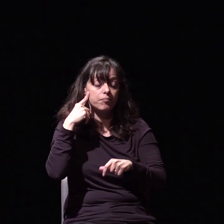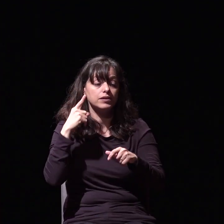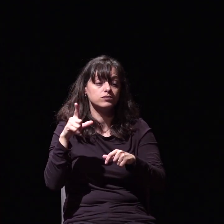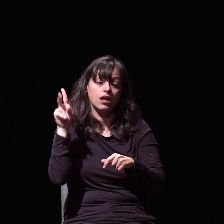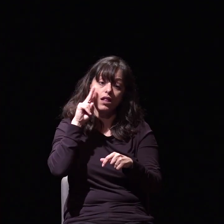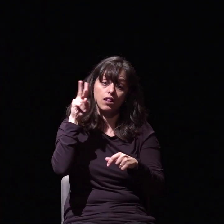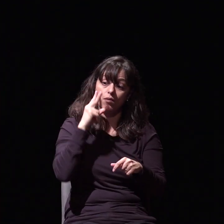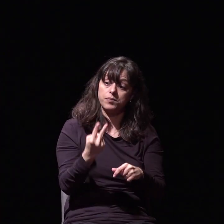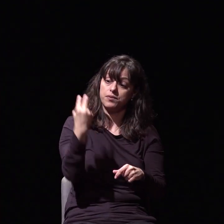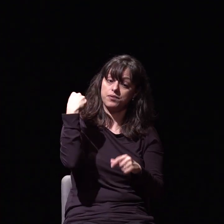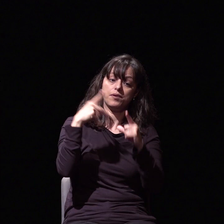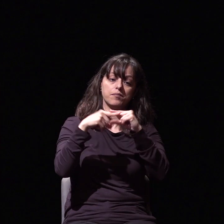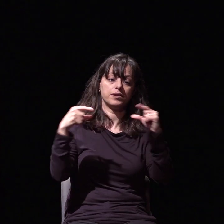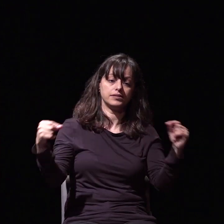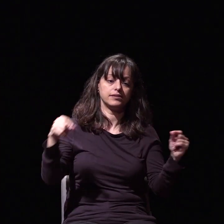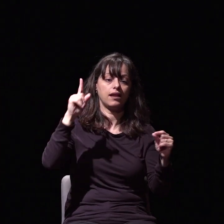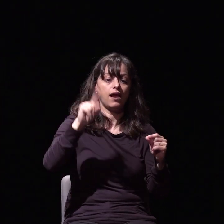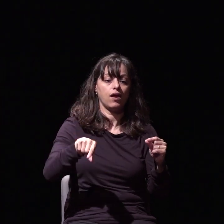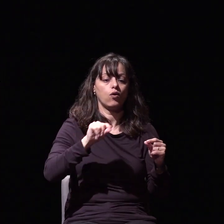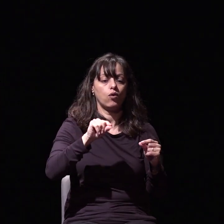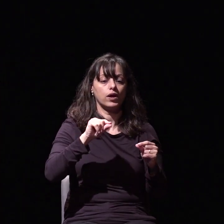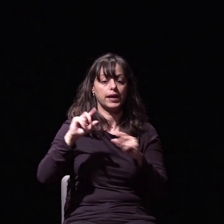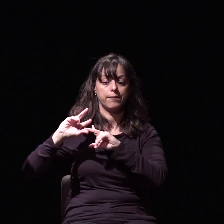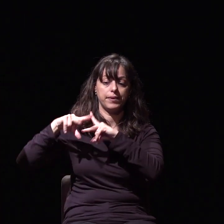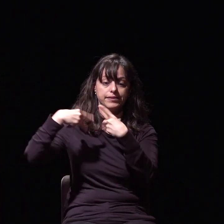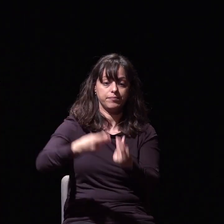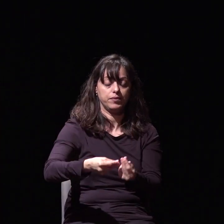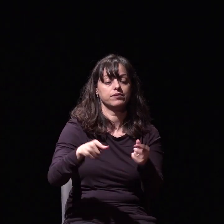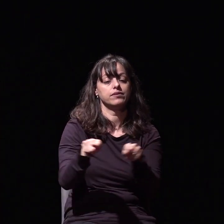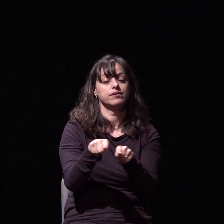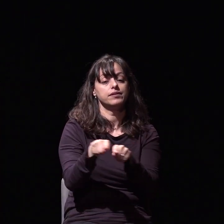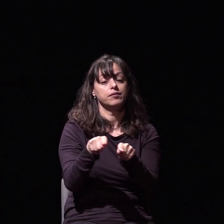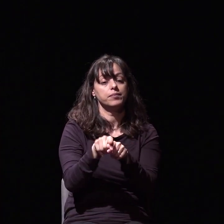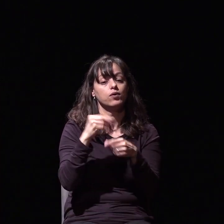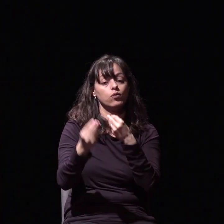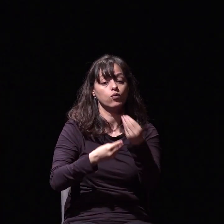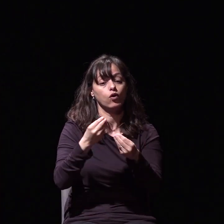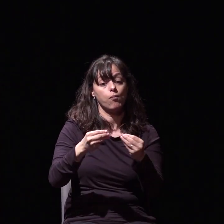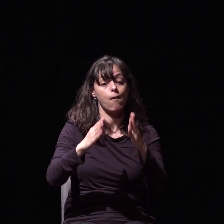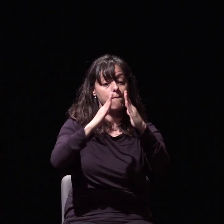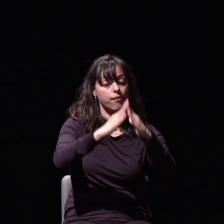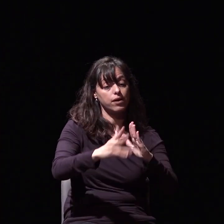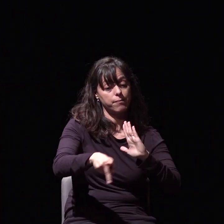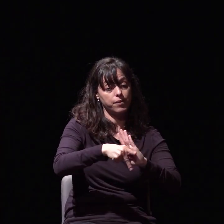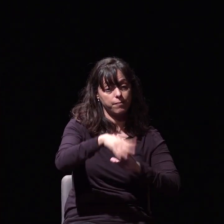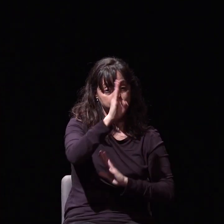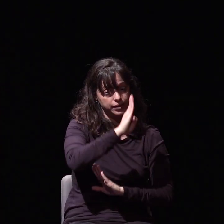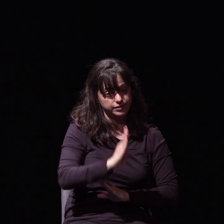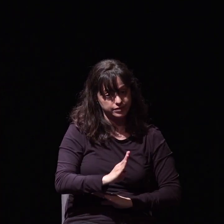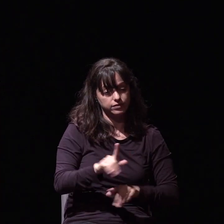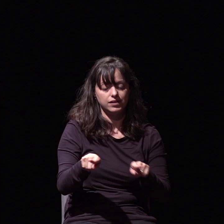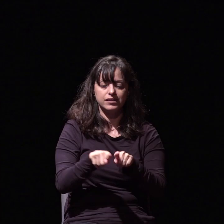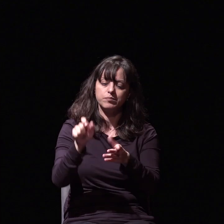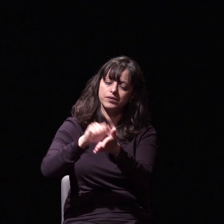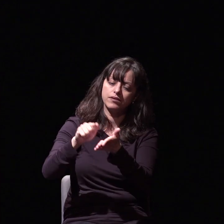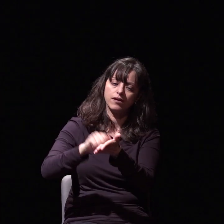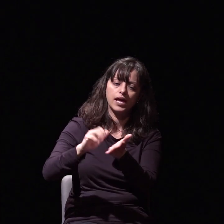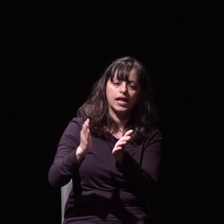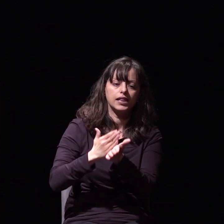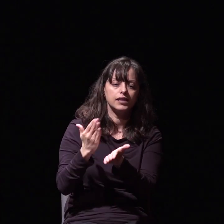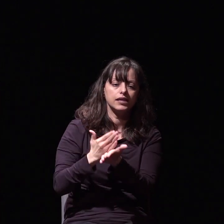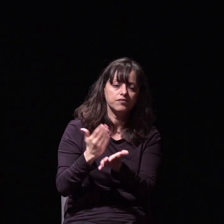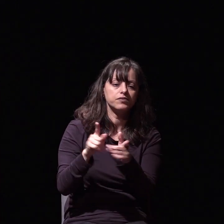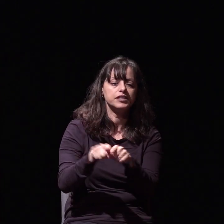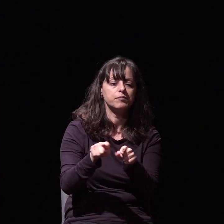patrimônio, arquitetura contemporânea e o morar brasileiro. Autor de diversos artigos e dos livros Arquiteturas de